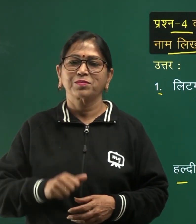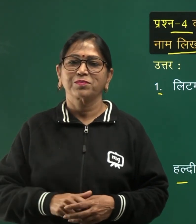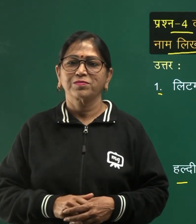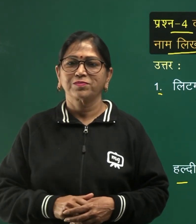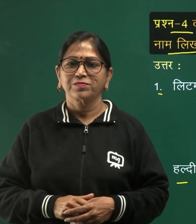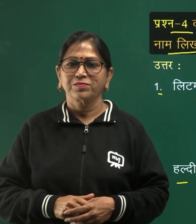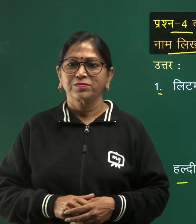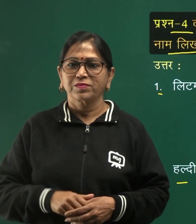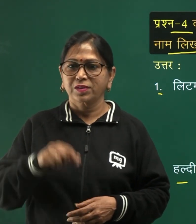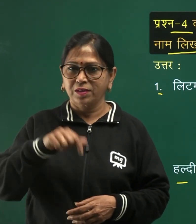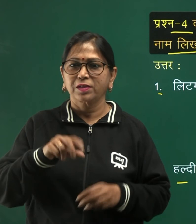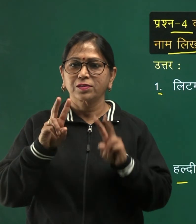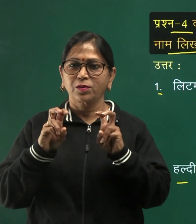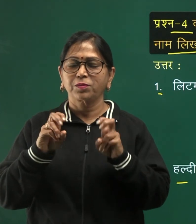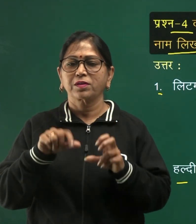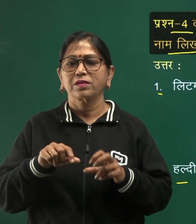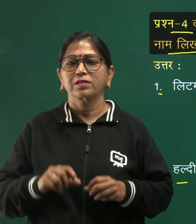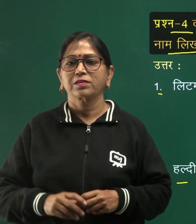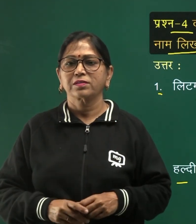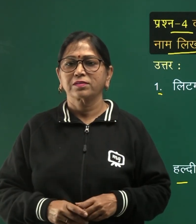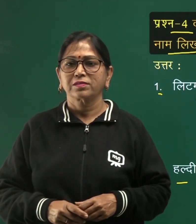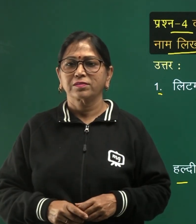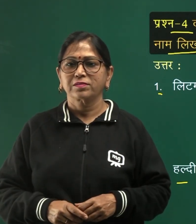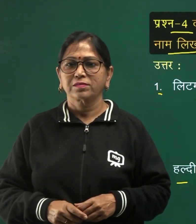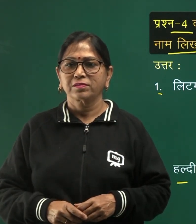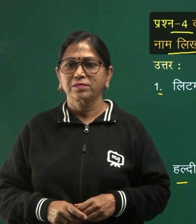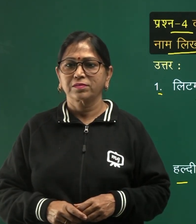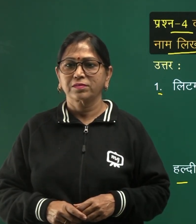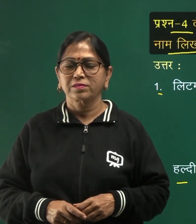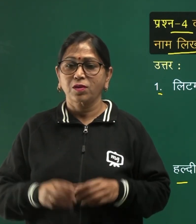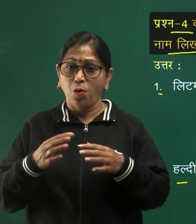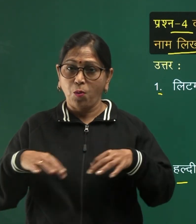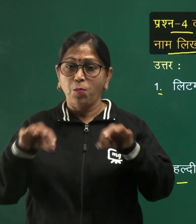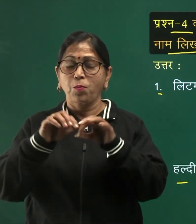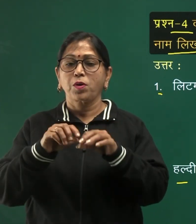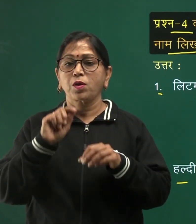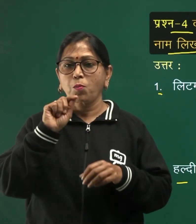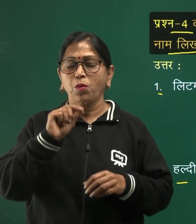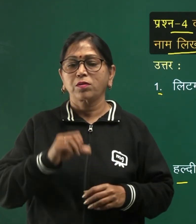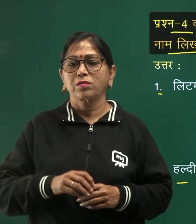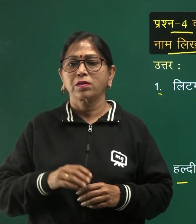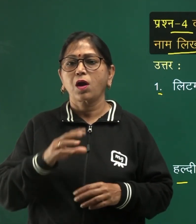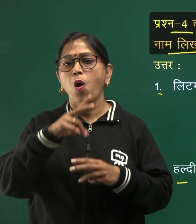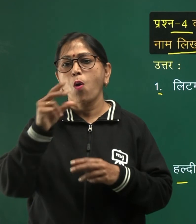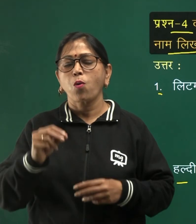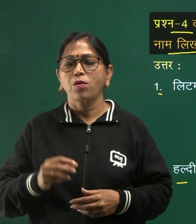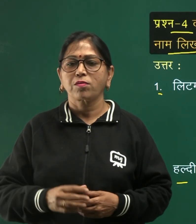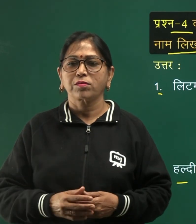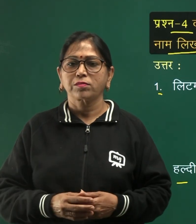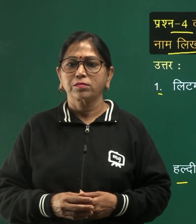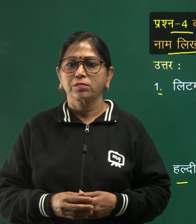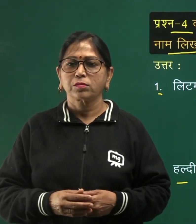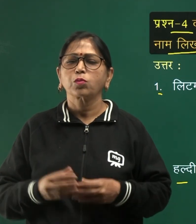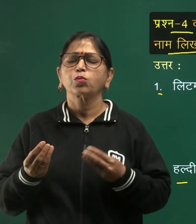बच्चों आज हमने इस अध्याय के मुख्य